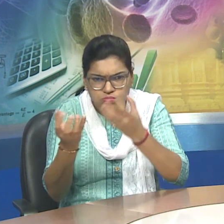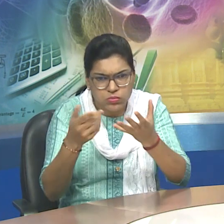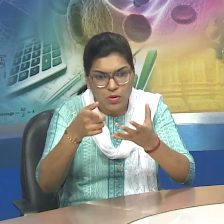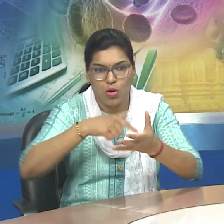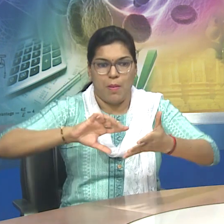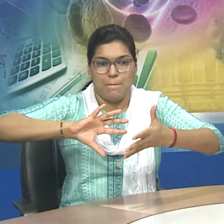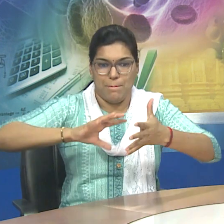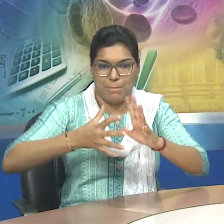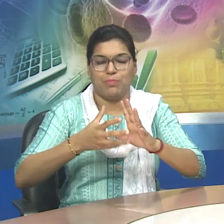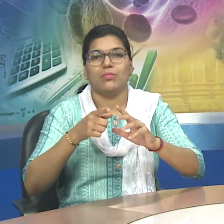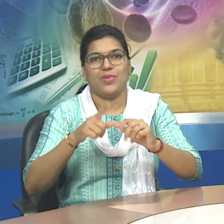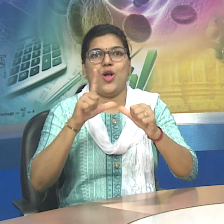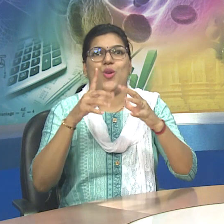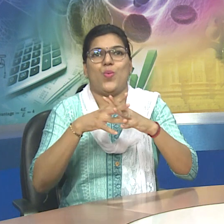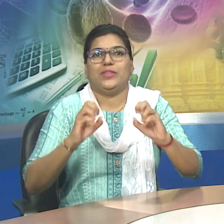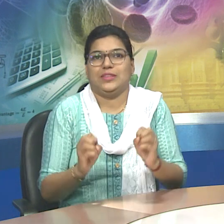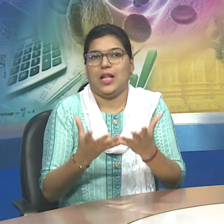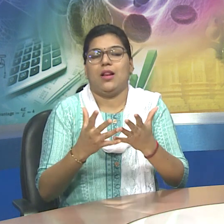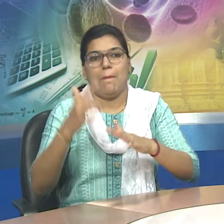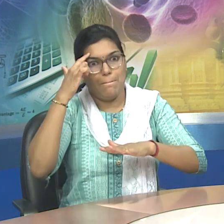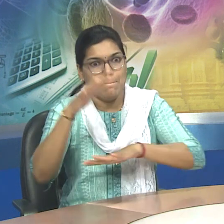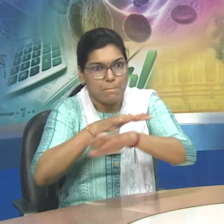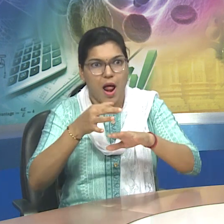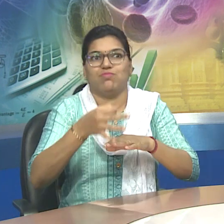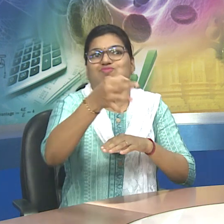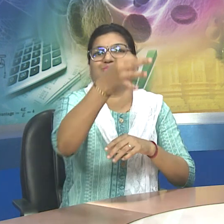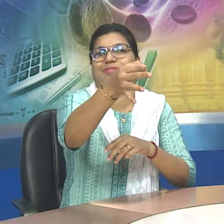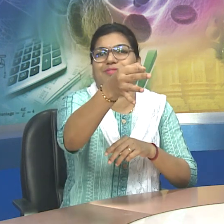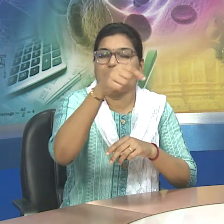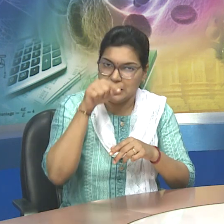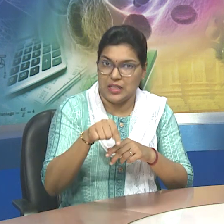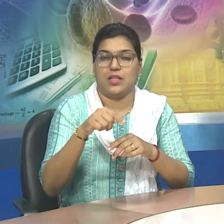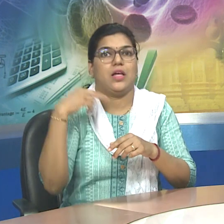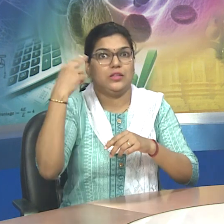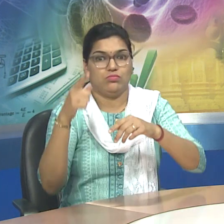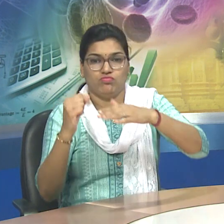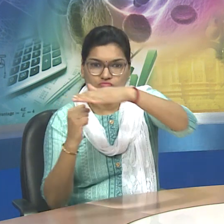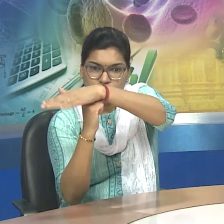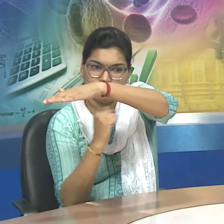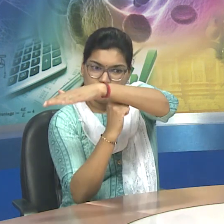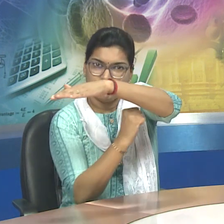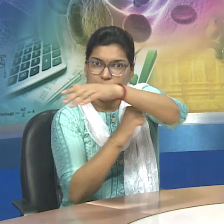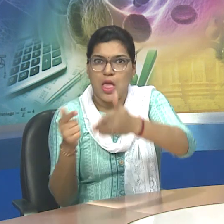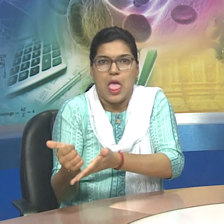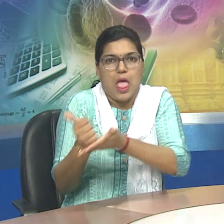हैं, इसमें अपनी भागीदारी अर्थात योगदान देते हैं, जिनके सहयोग